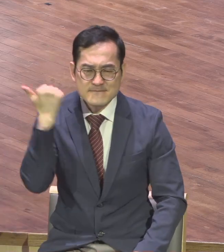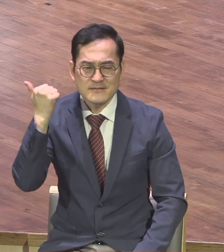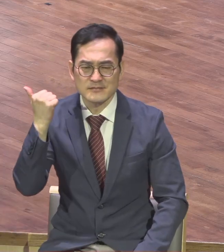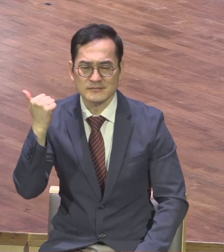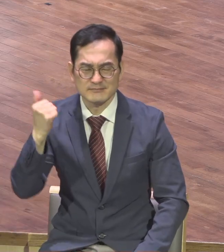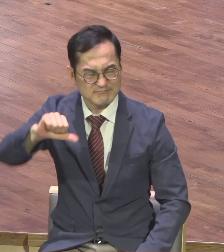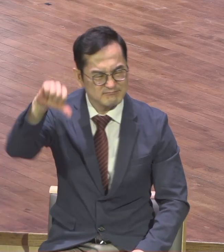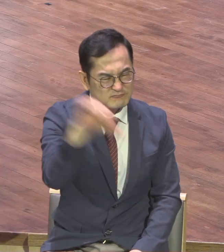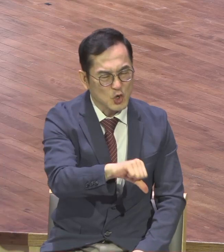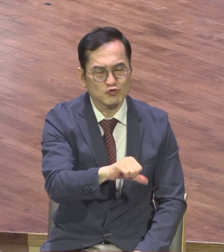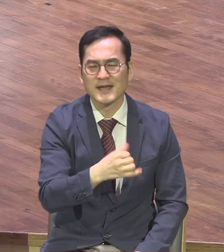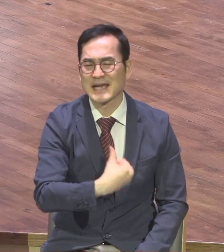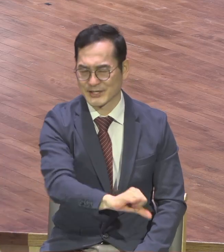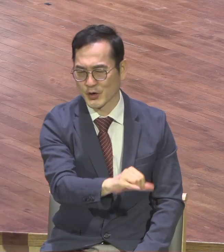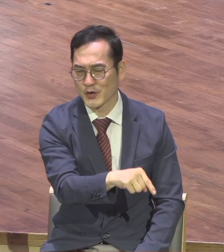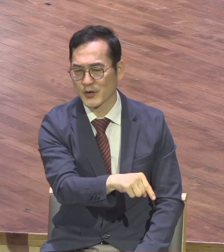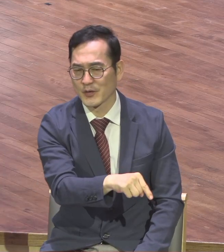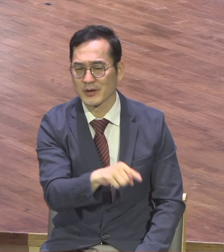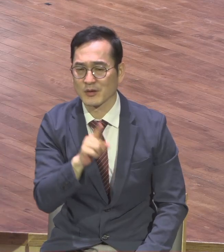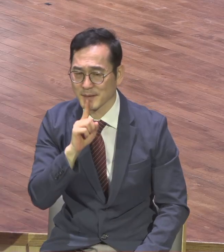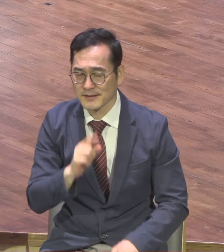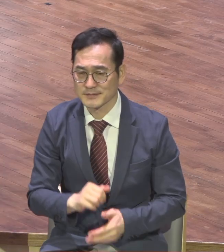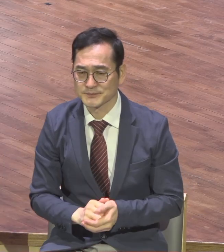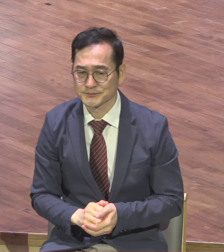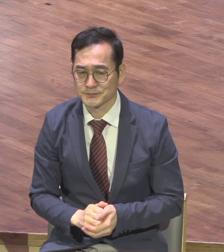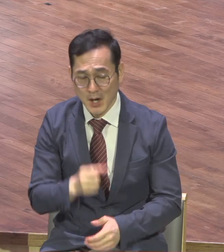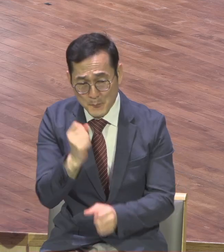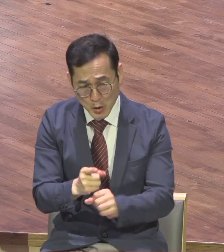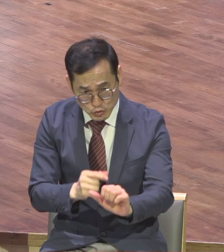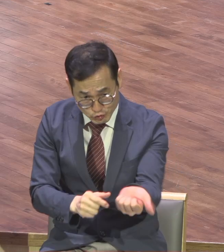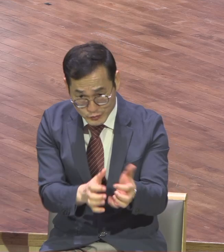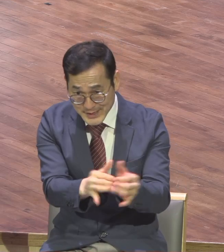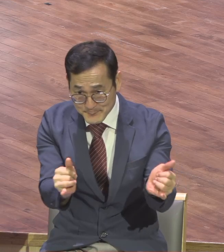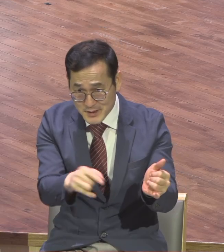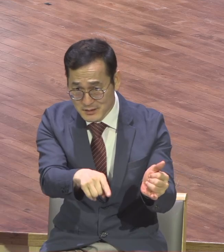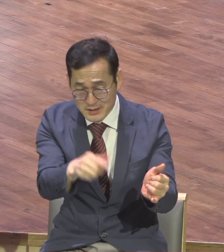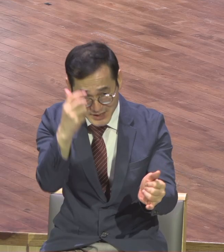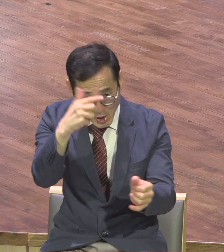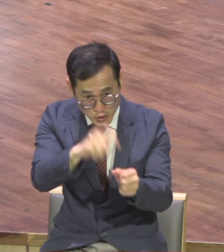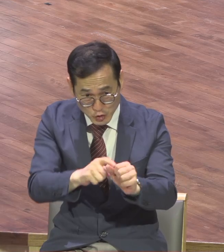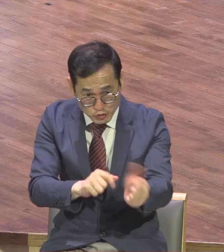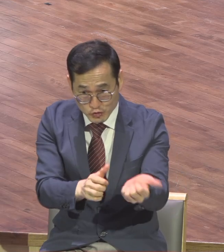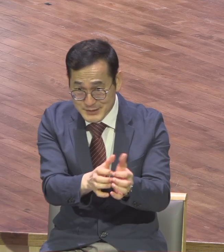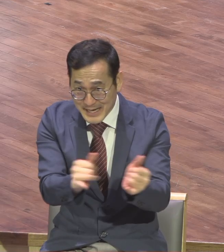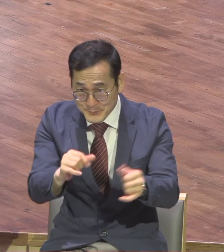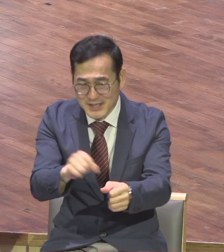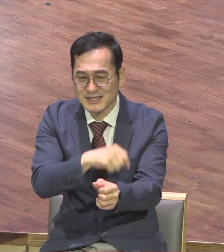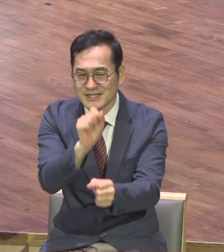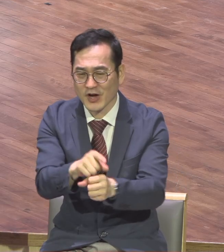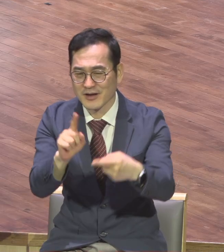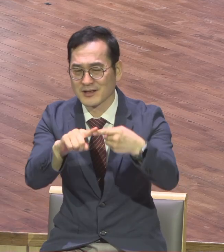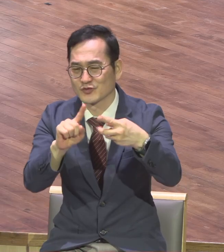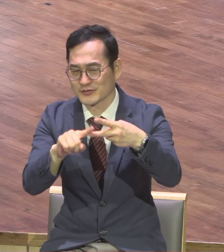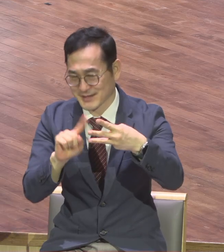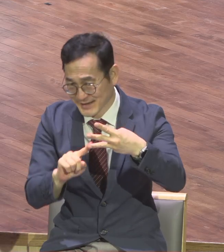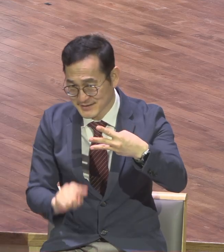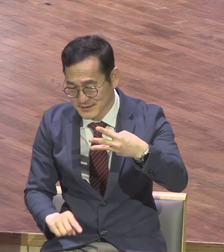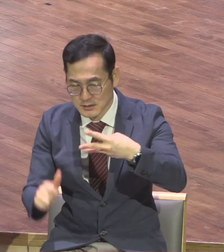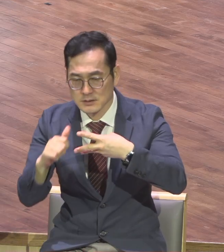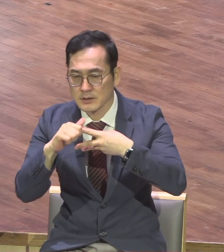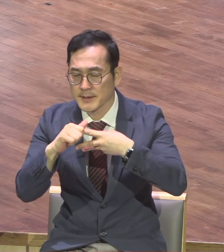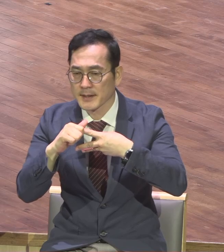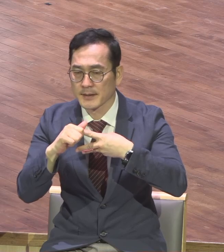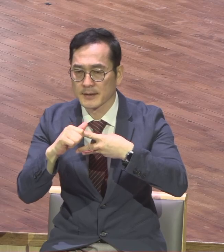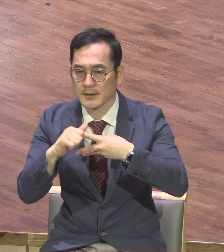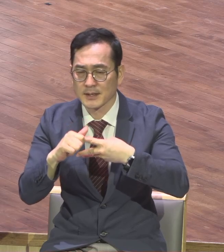바울은 영적으로 죽어있는 상태에 있는 자들의 특징 세 가지로 설명을 하고 있습니다. 첫째는